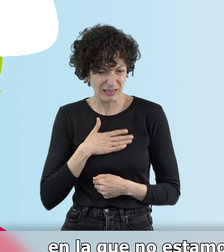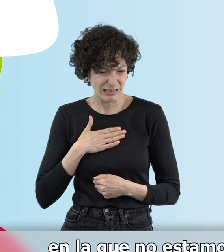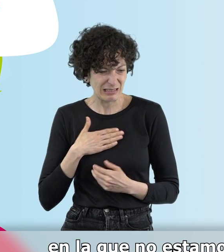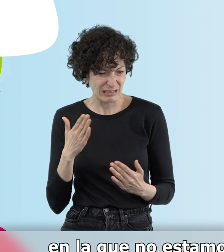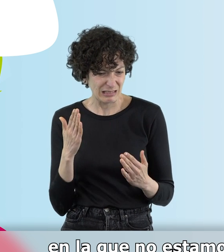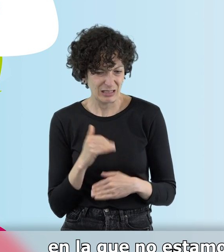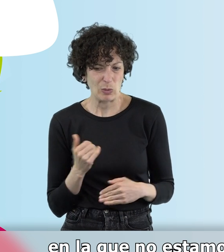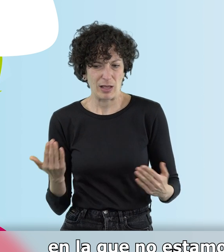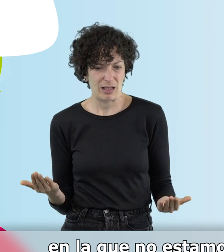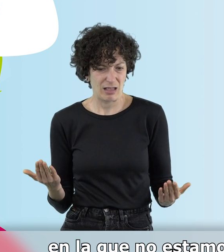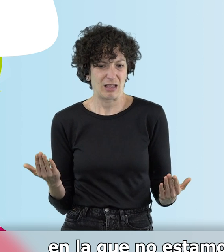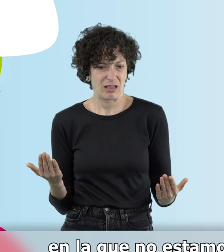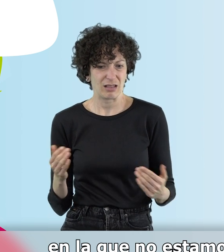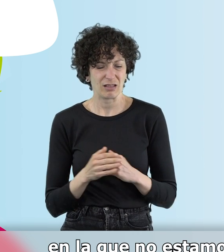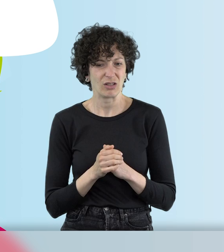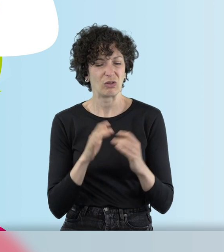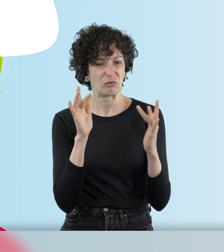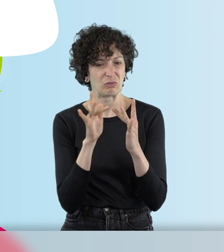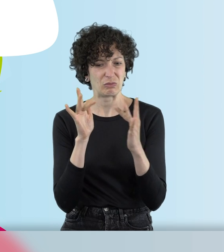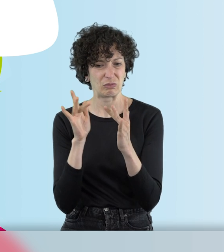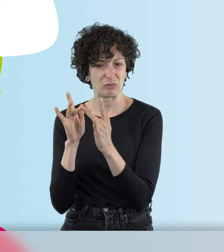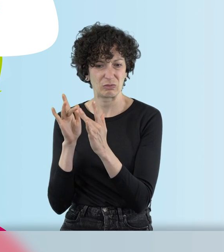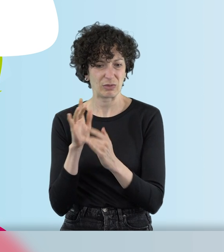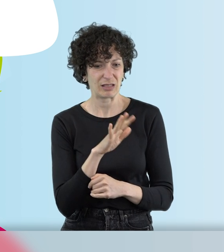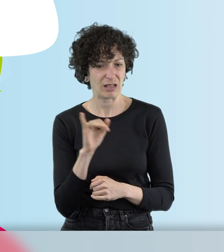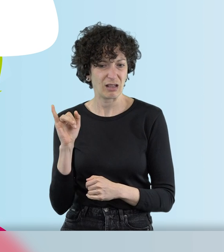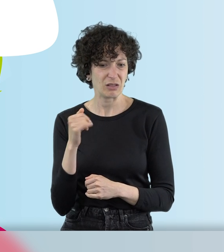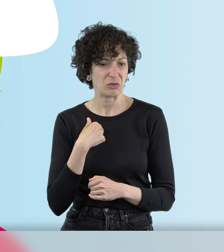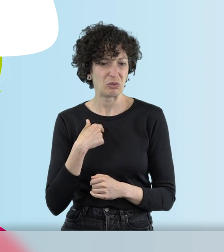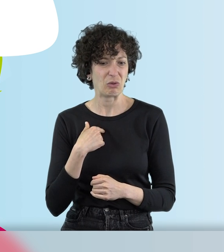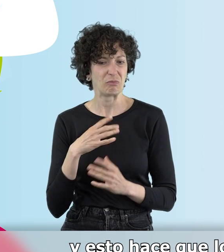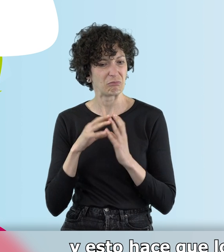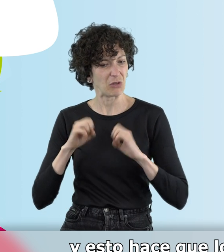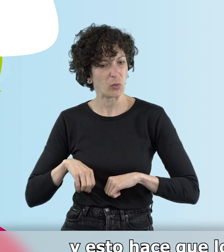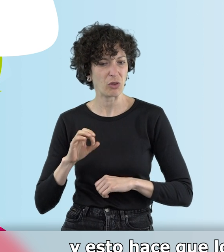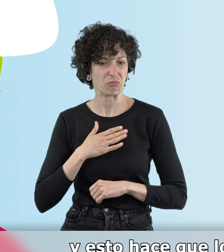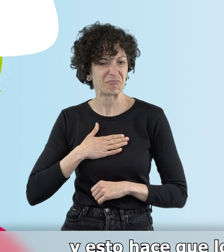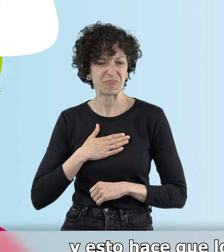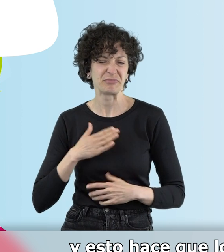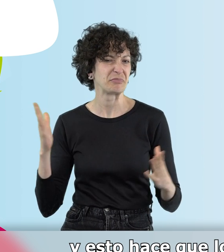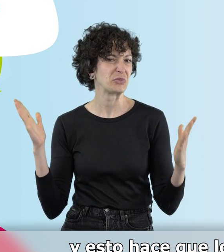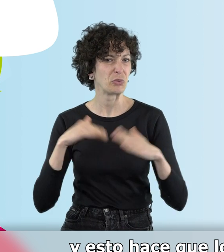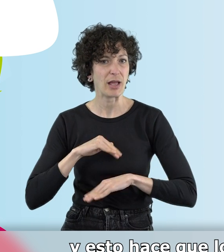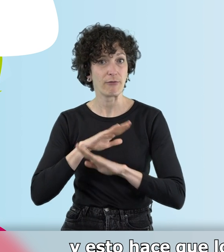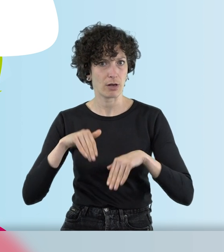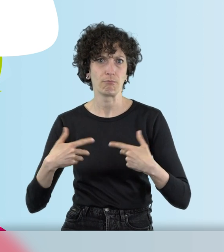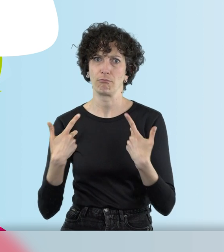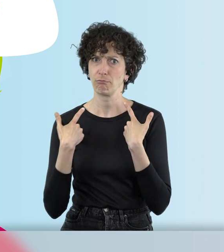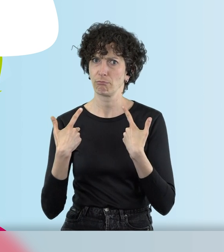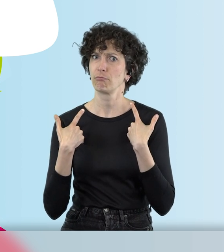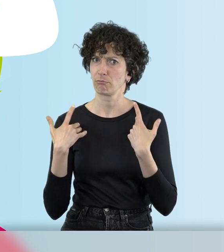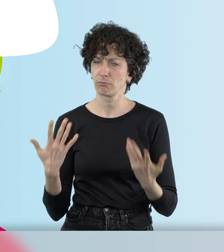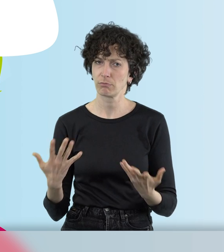desagradable, en la que no estamos conformes ni contentos con las relaciones que tenemos. Y esto hace que lo pasemos realmente